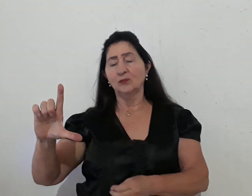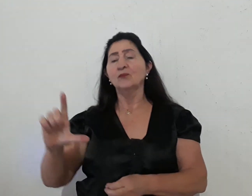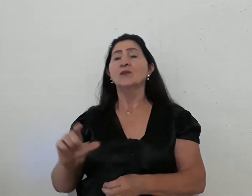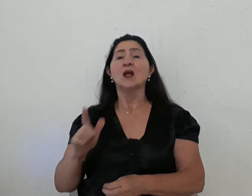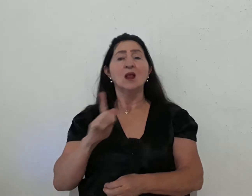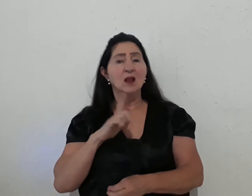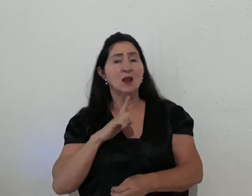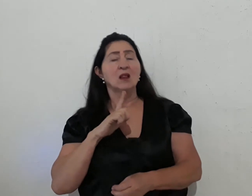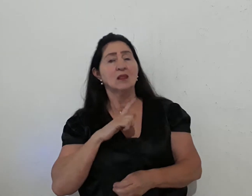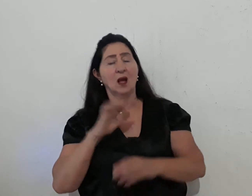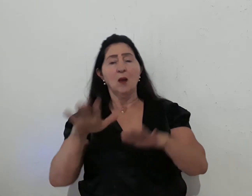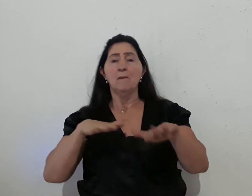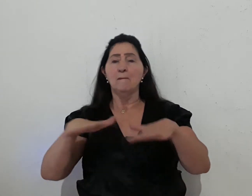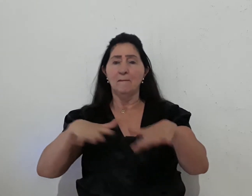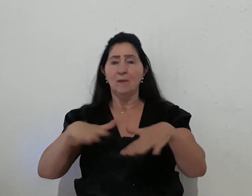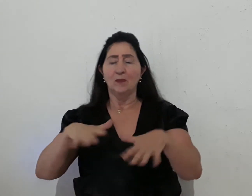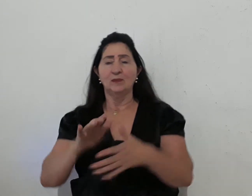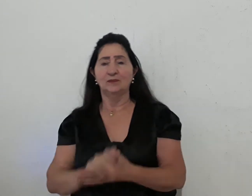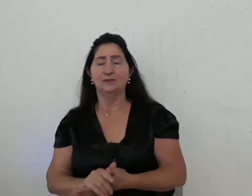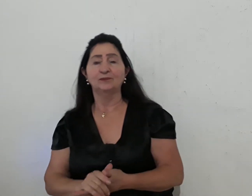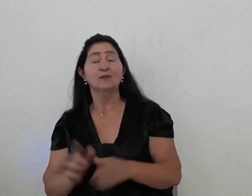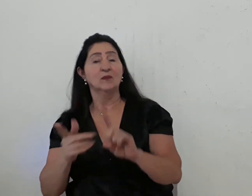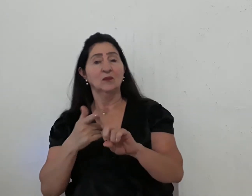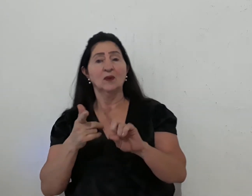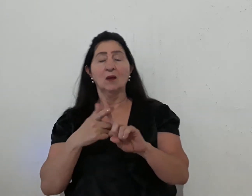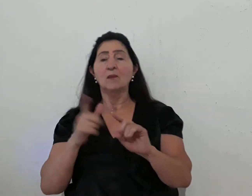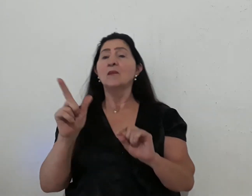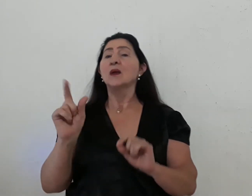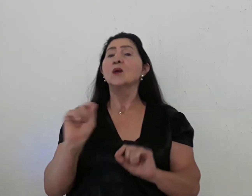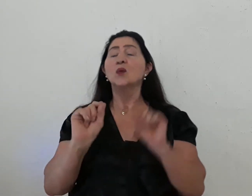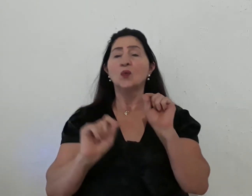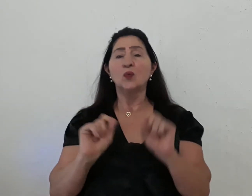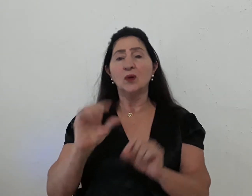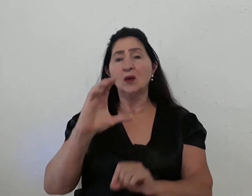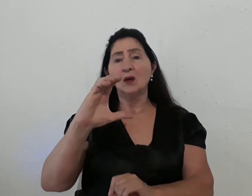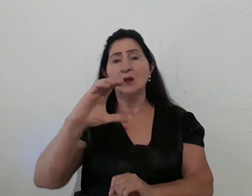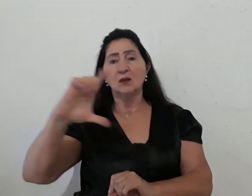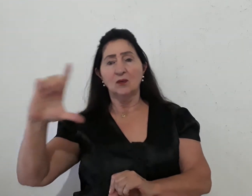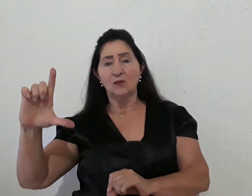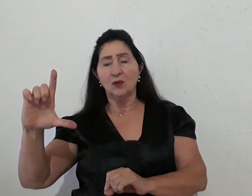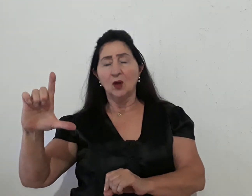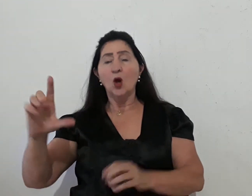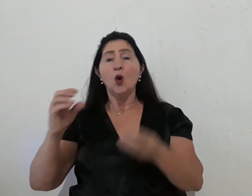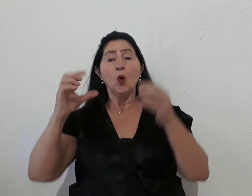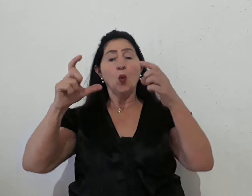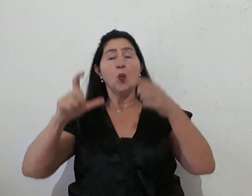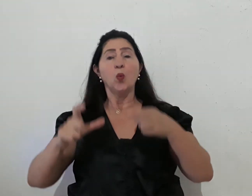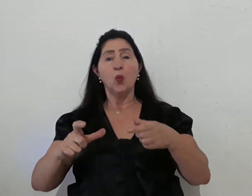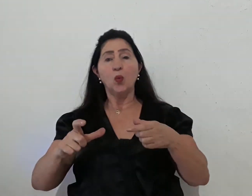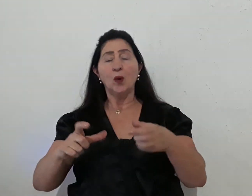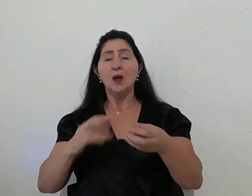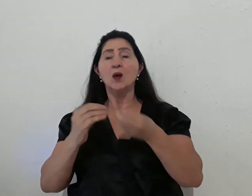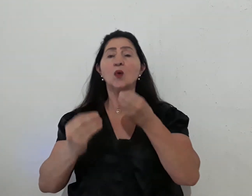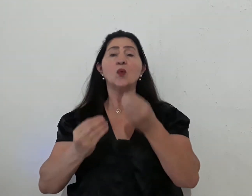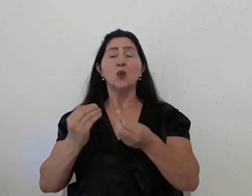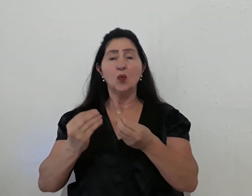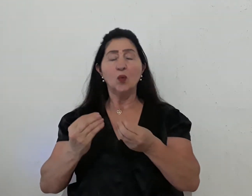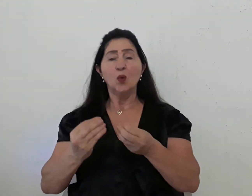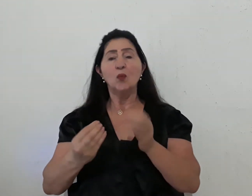tem movimento. Também temos o classificador locativo. Ele retrata um objeto